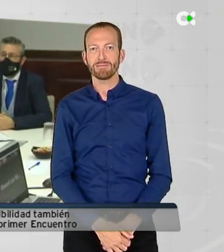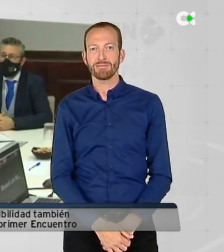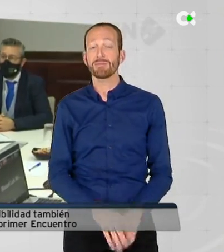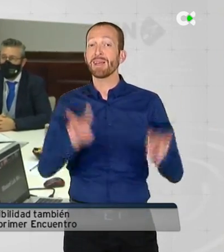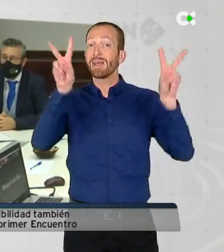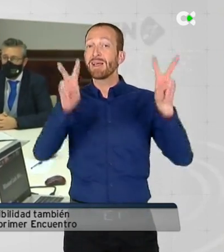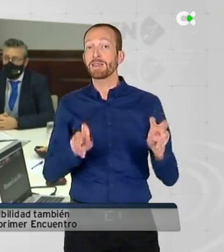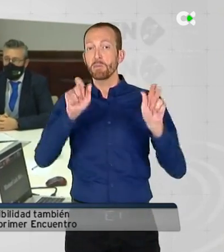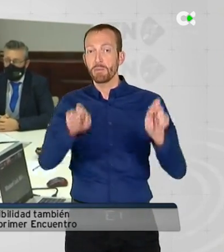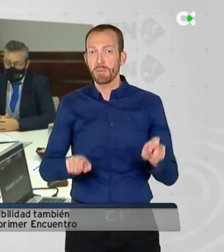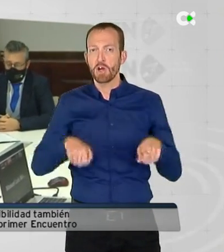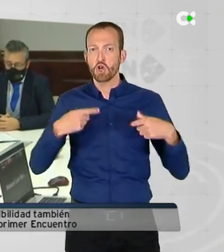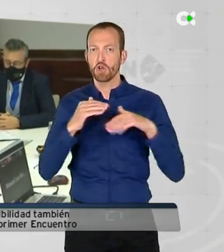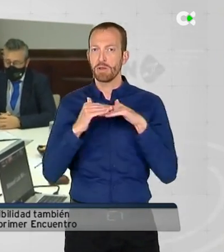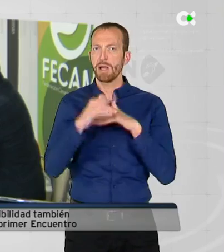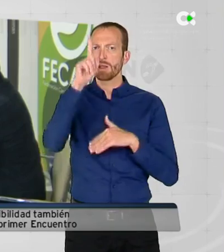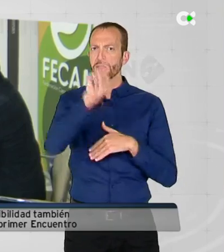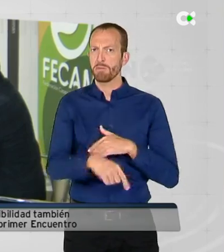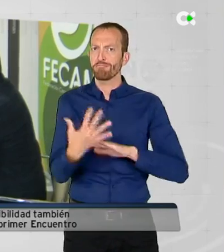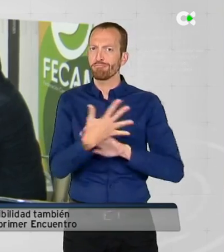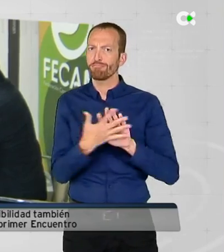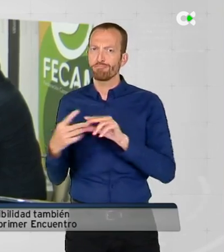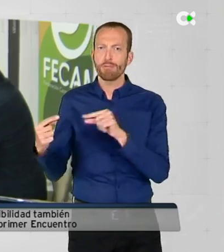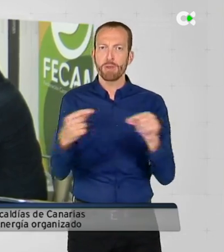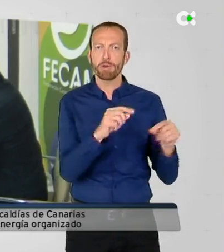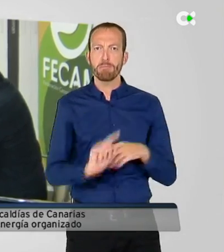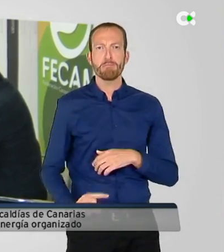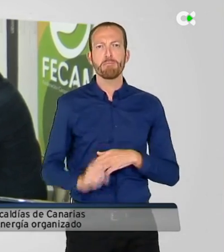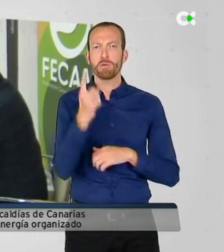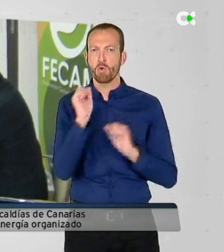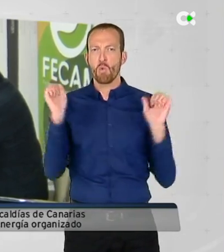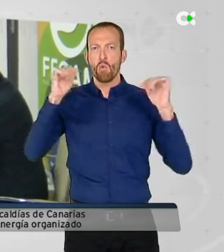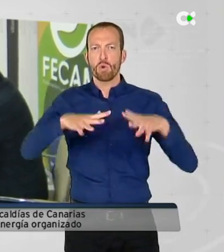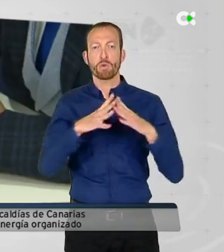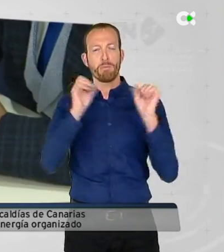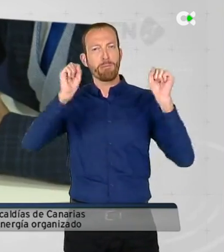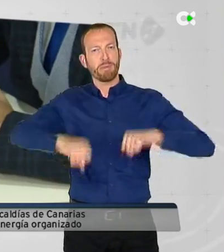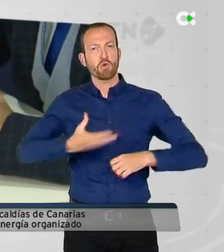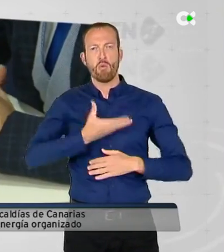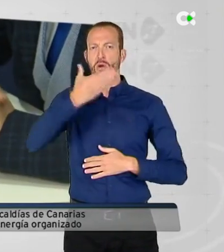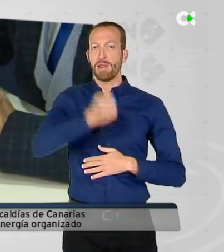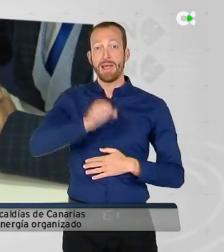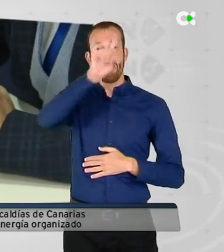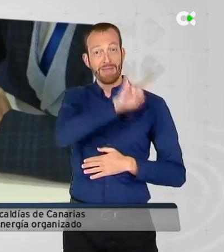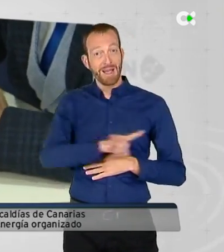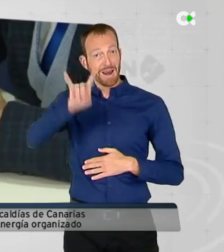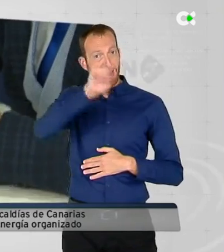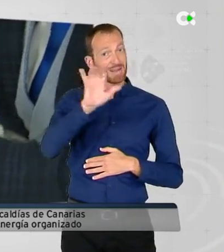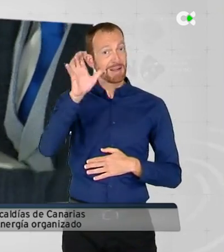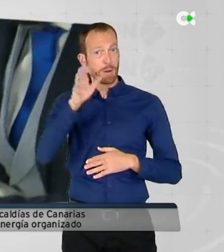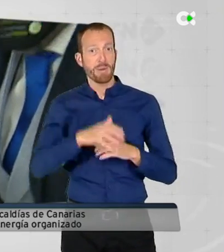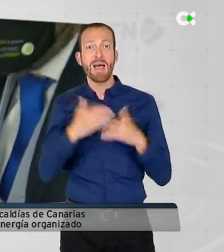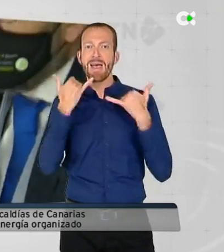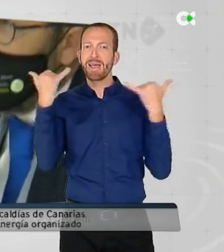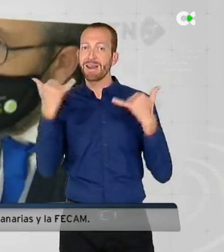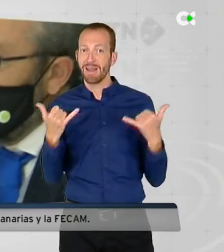Y sobre sostenibilidad también se debatió en el primer encuentro del Pacto de las Alcaldías por Canarias por el Clima y